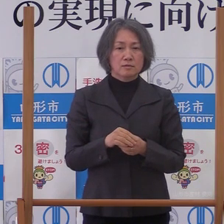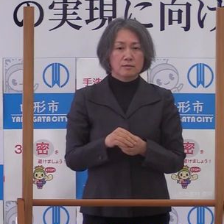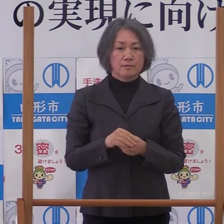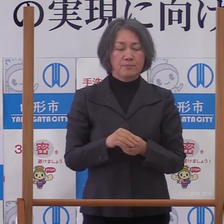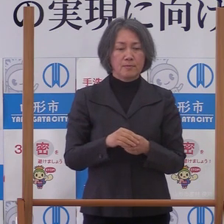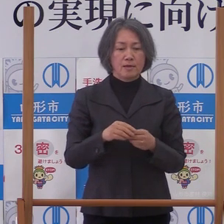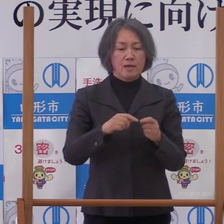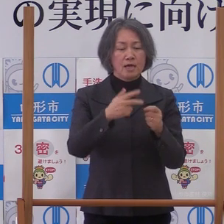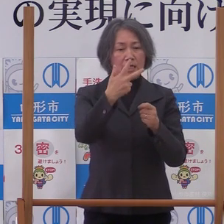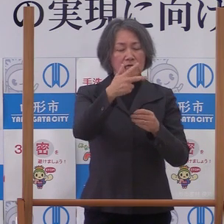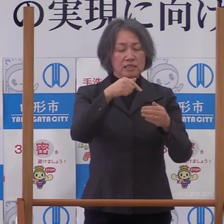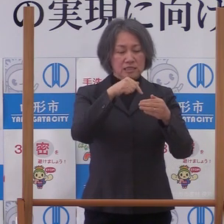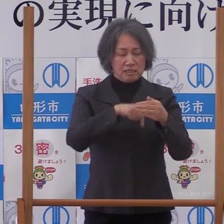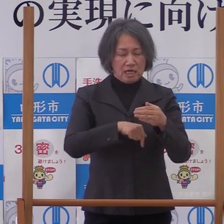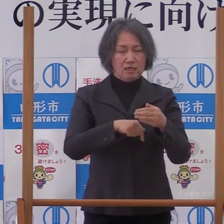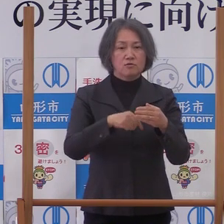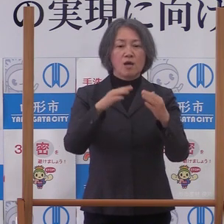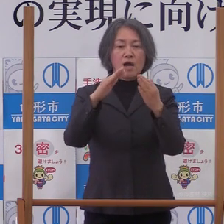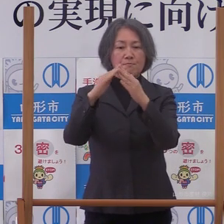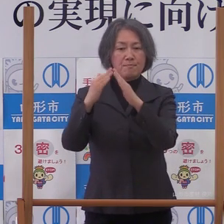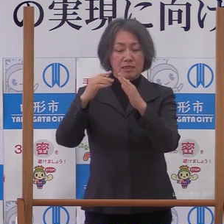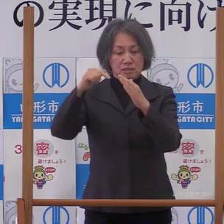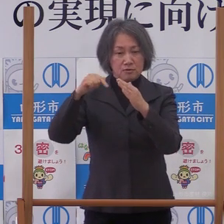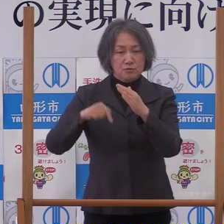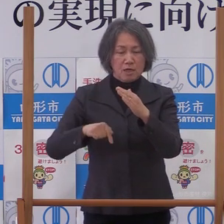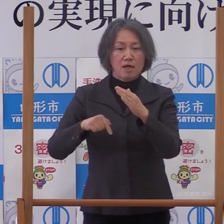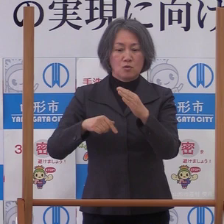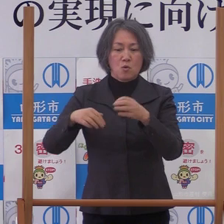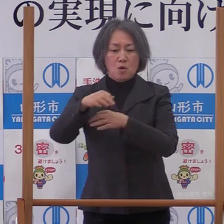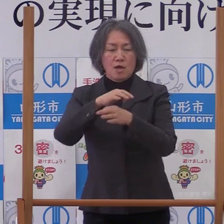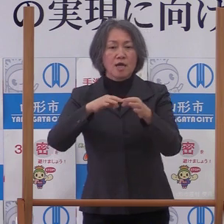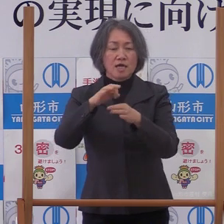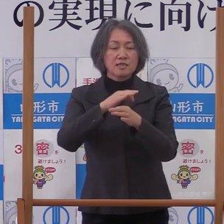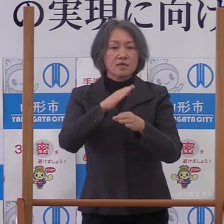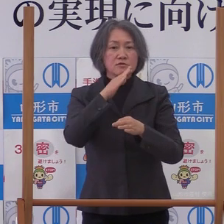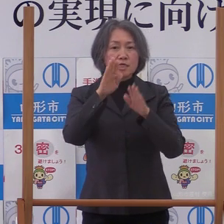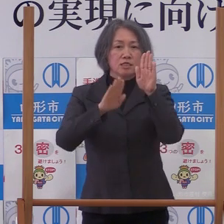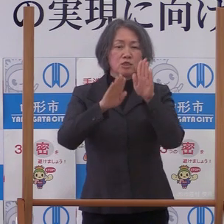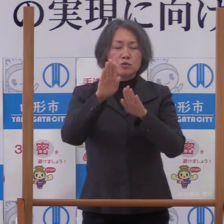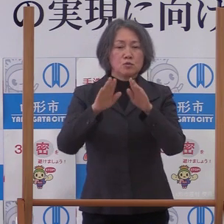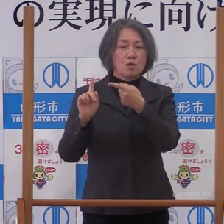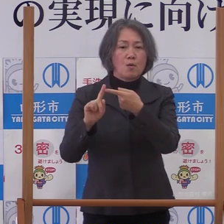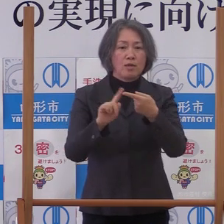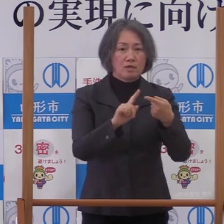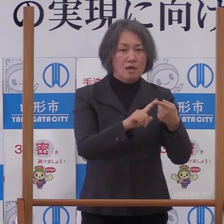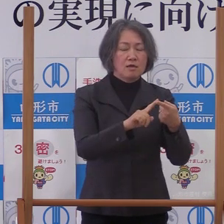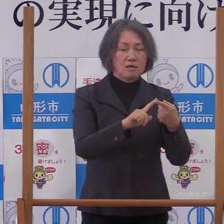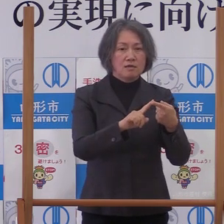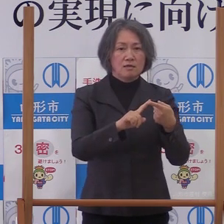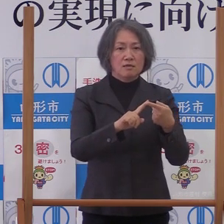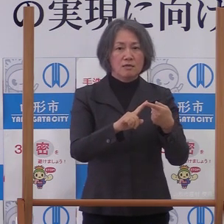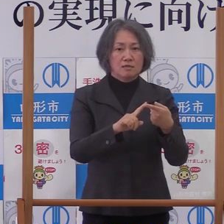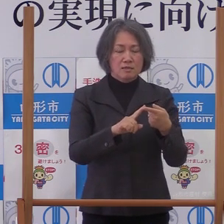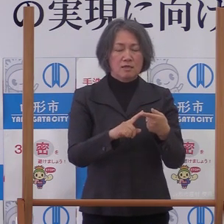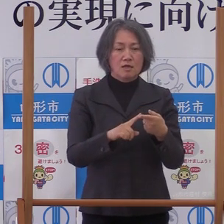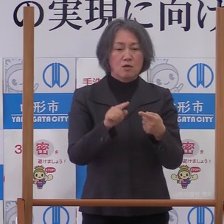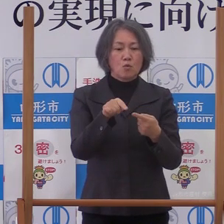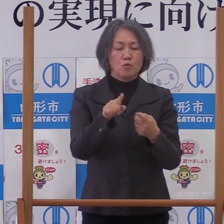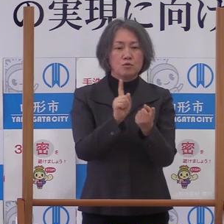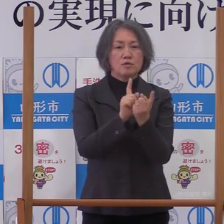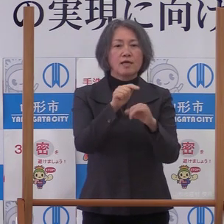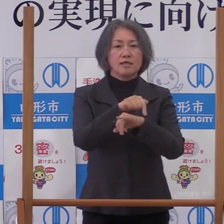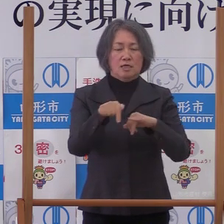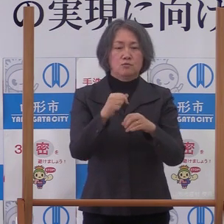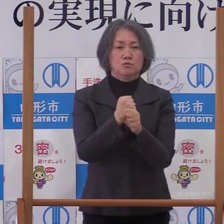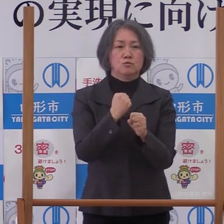市内のあるいはその町の中の経済の実情に応じてですね、こうした対策が組まれている